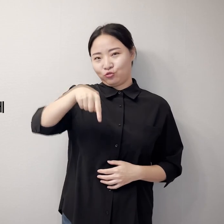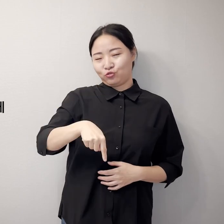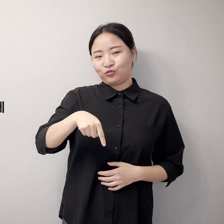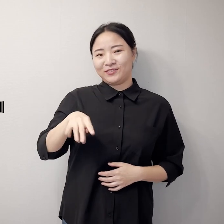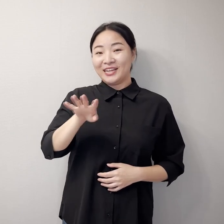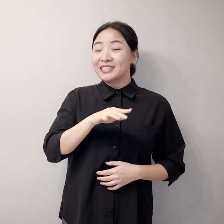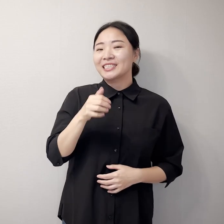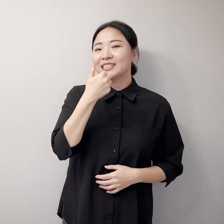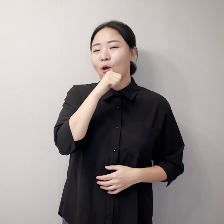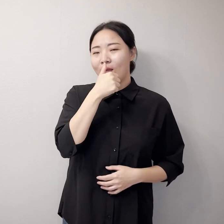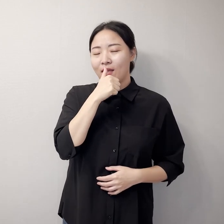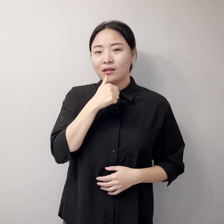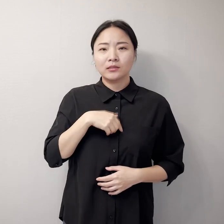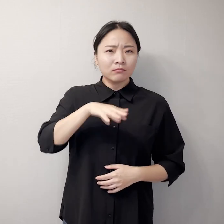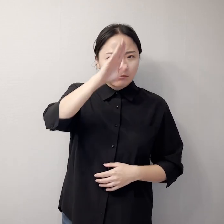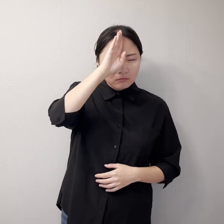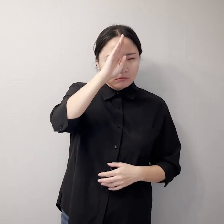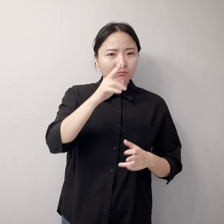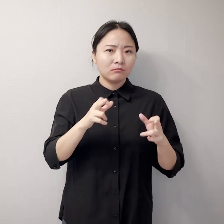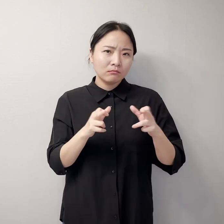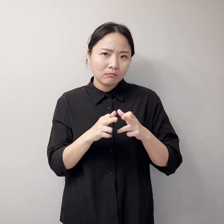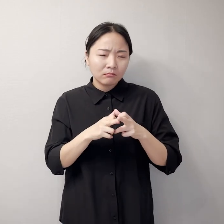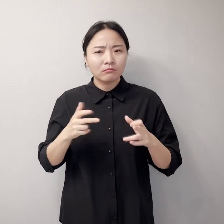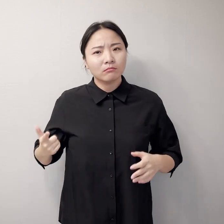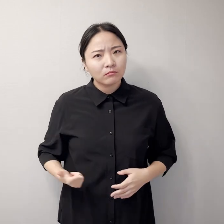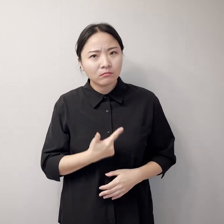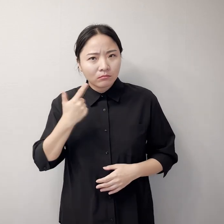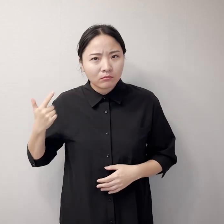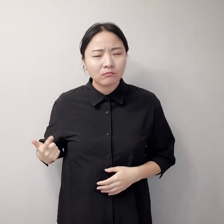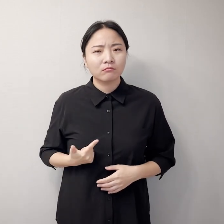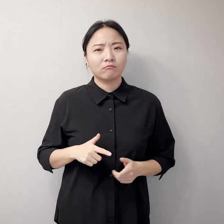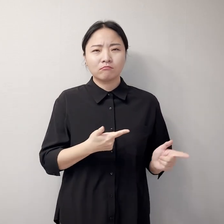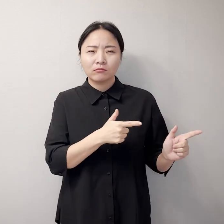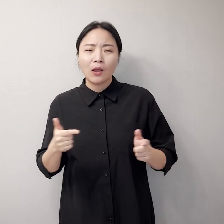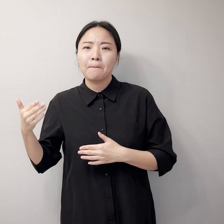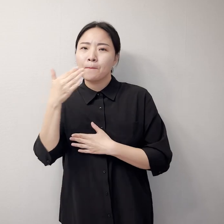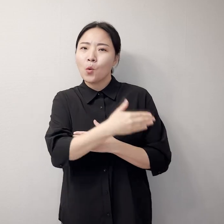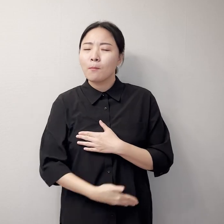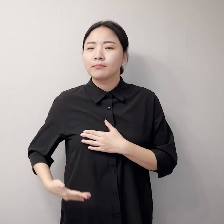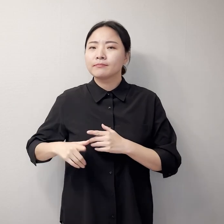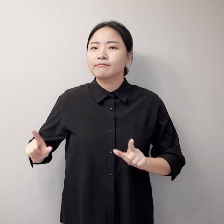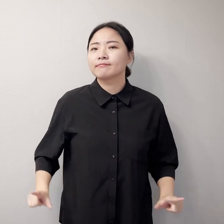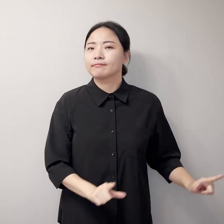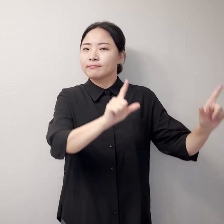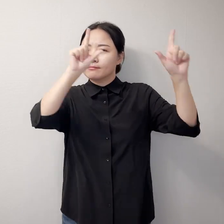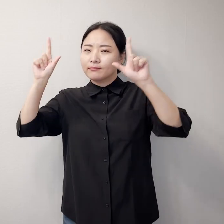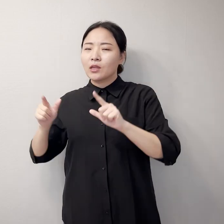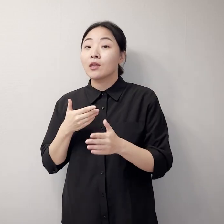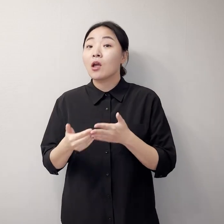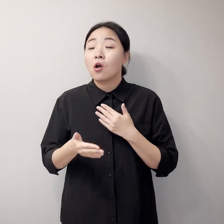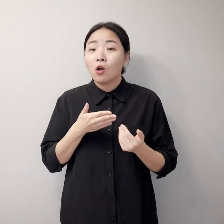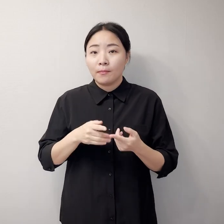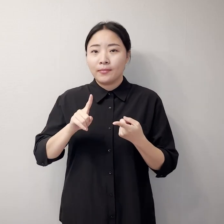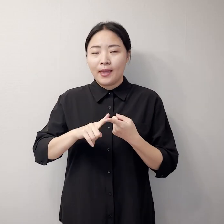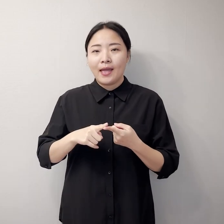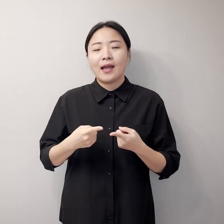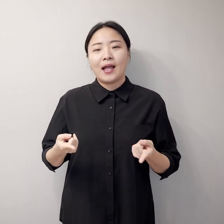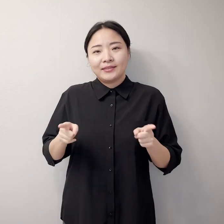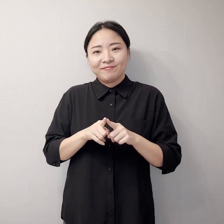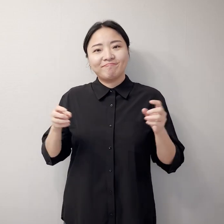질병, 장애, 휘어 등 다양한 몸으로 살아가는 경험에 대하여 함께 이야기